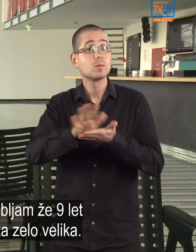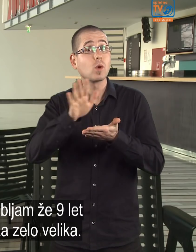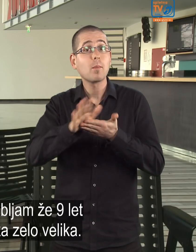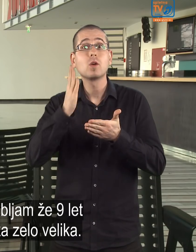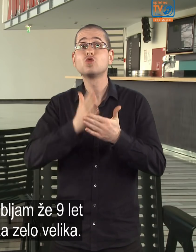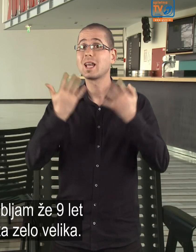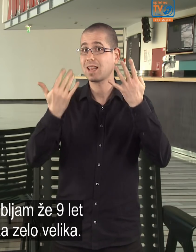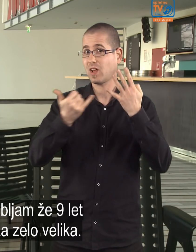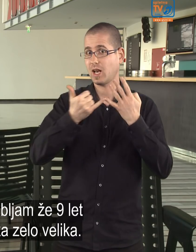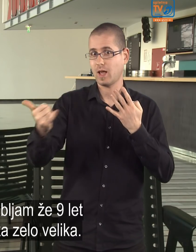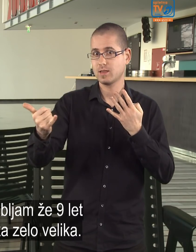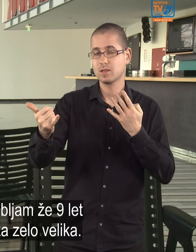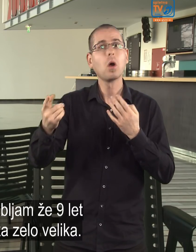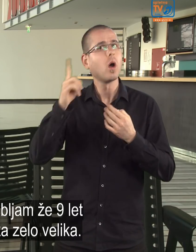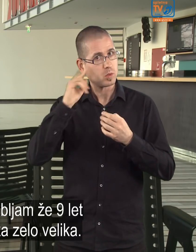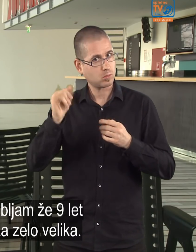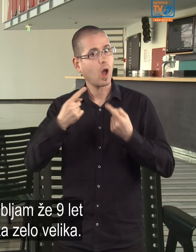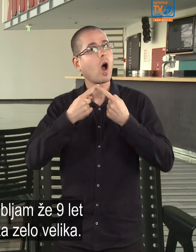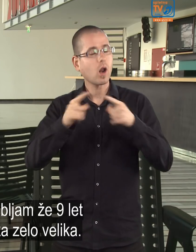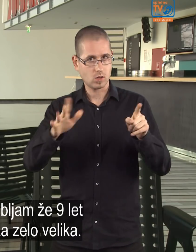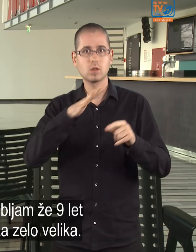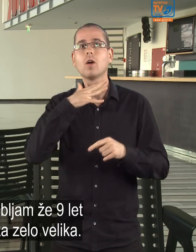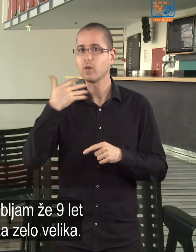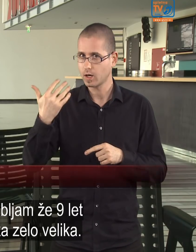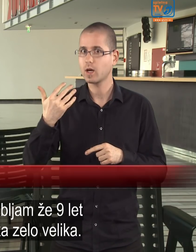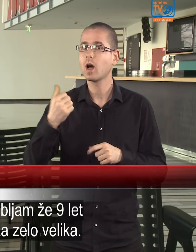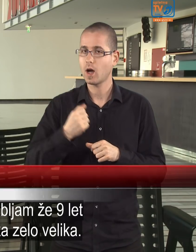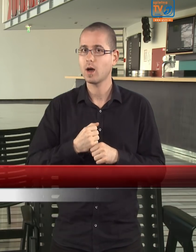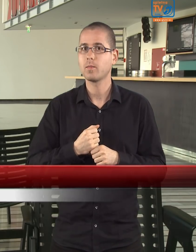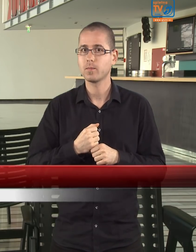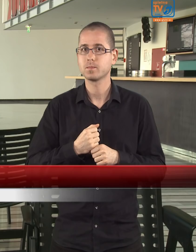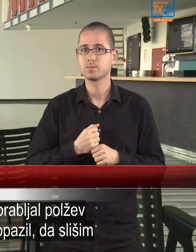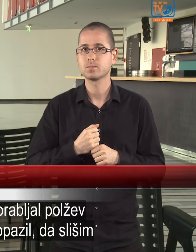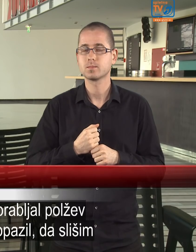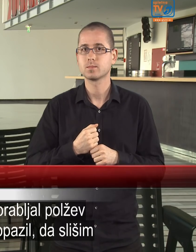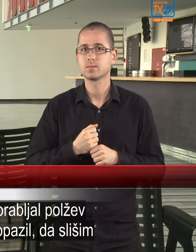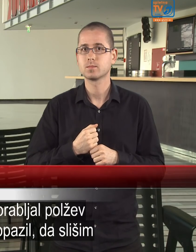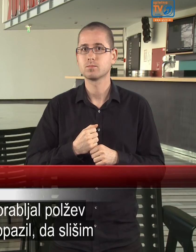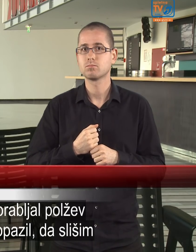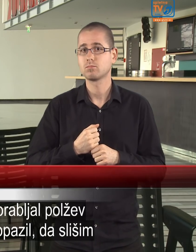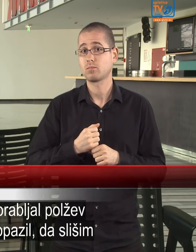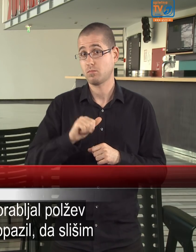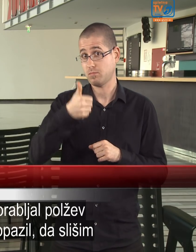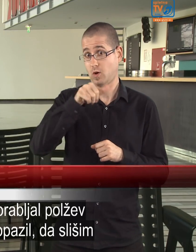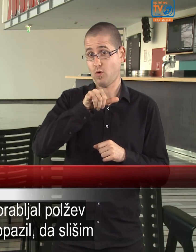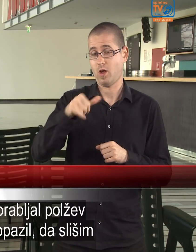Polkokate uporabljam že 9 let in mislim, da je razlika zelo velika.